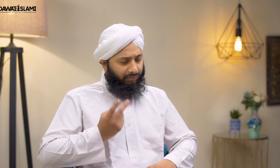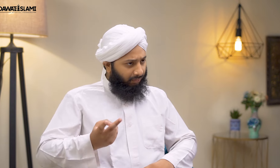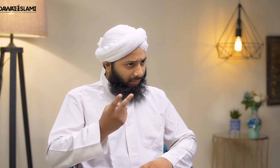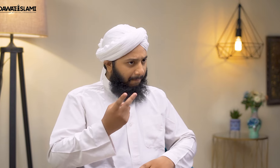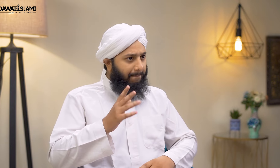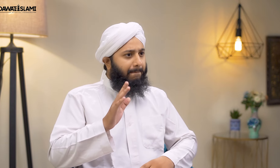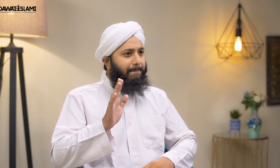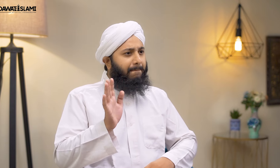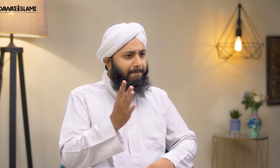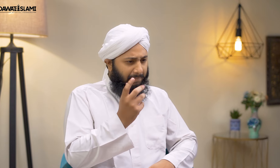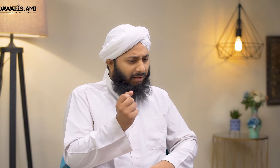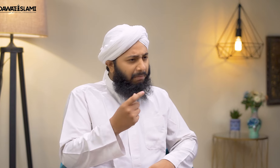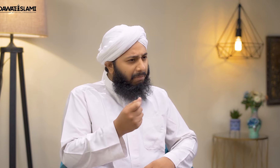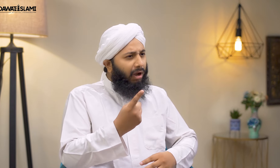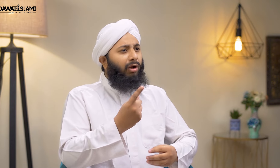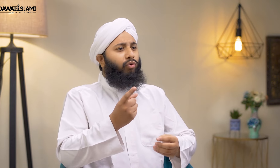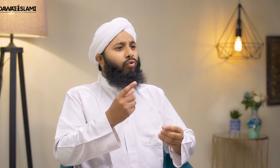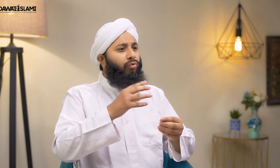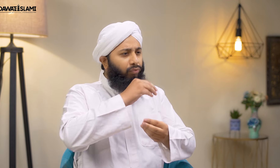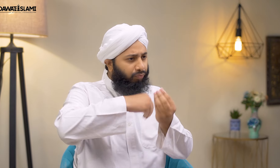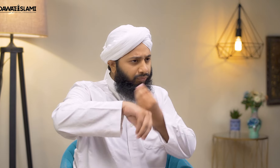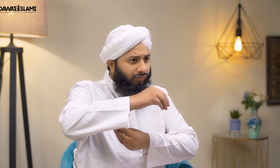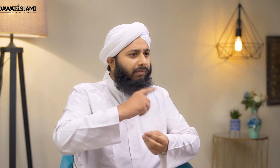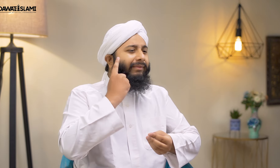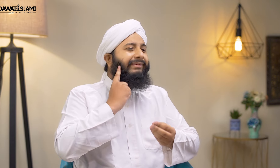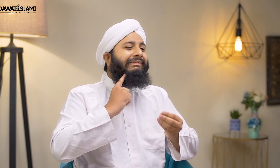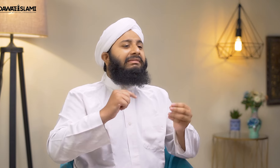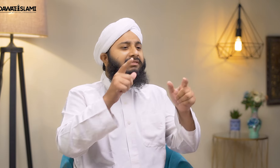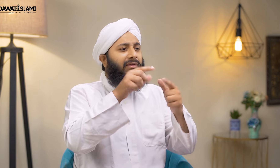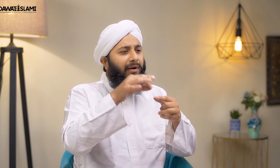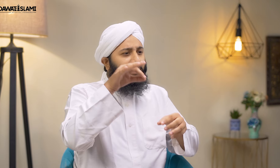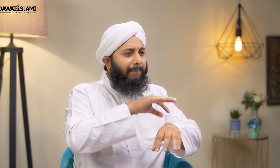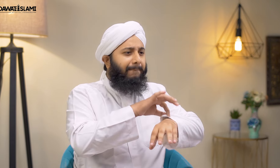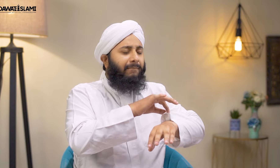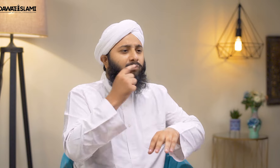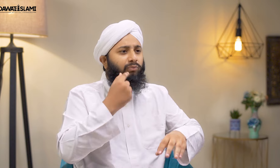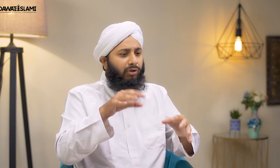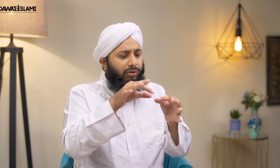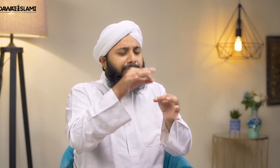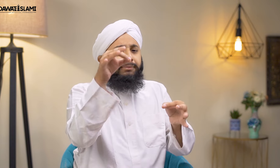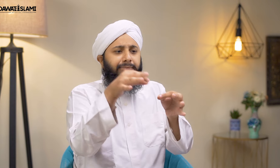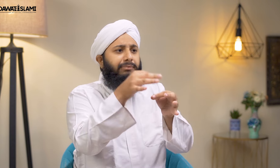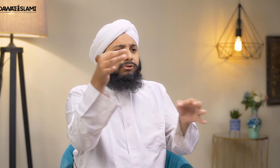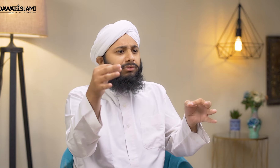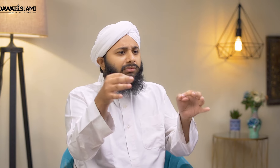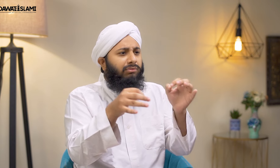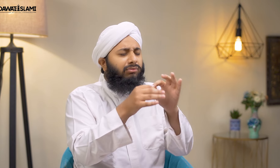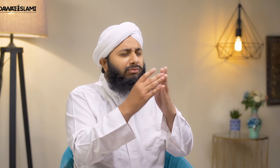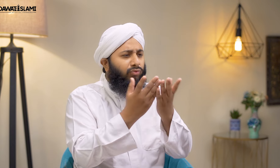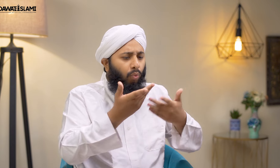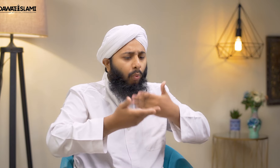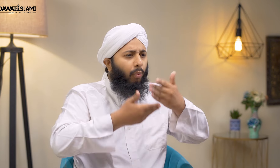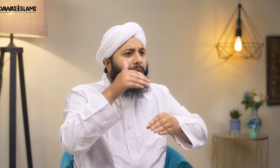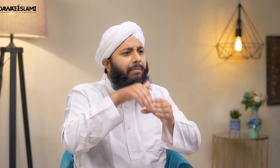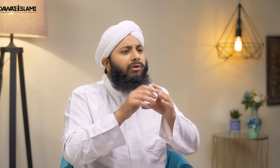देखा गया है कि बाज वहां के काब उल्ला शरीफ के गिलाफ के धागे या कोई टुकड़ा वगैरह ले आते हैं निकाल लाते हैं तो शरीयत क्या